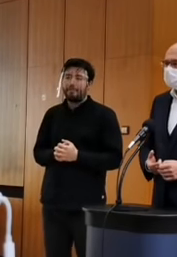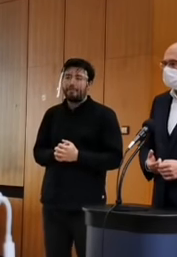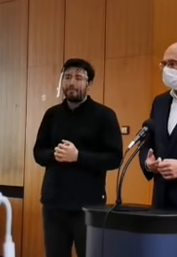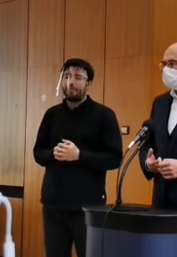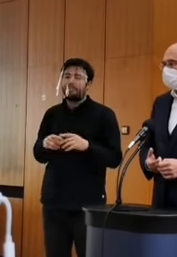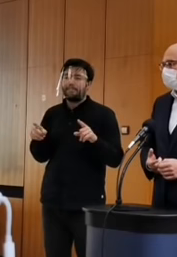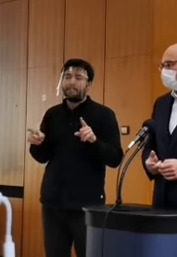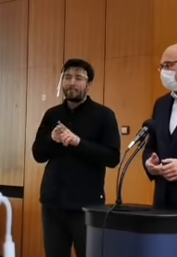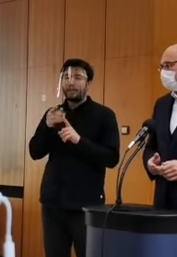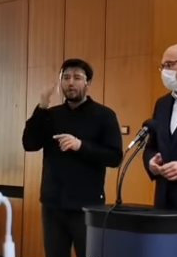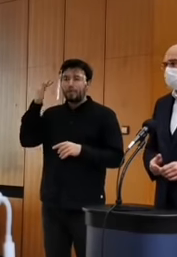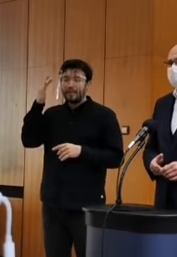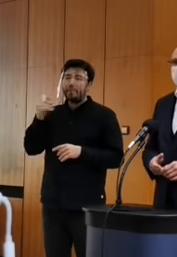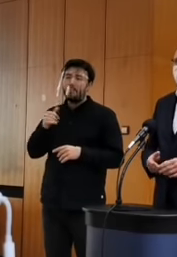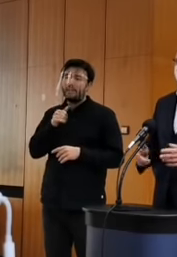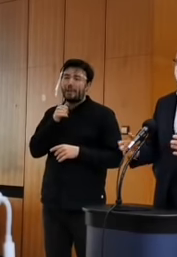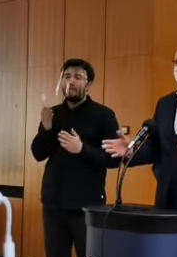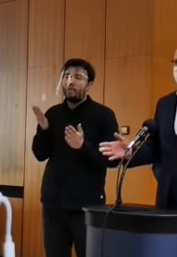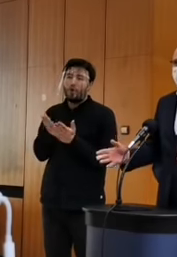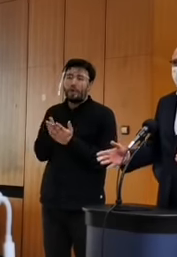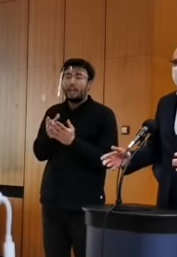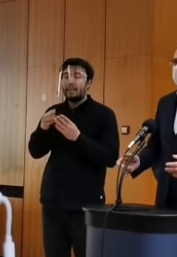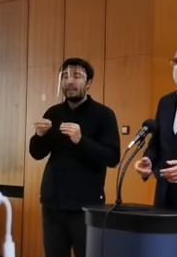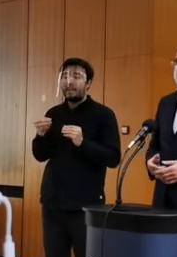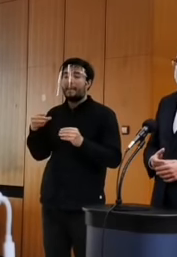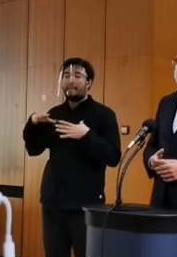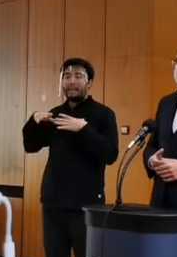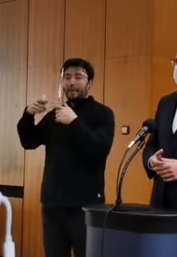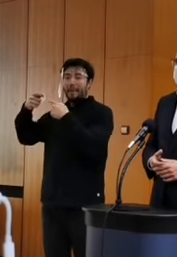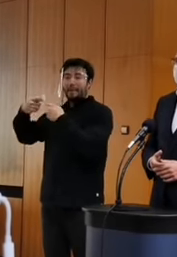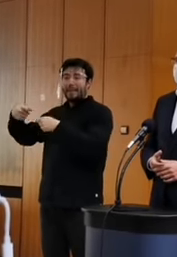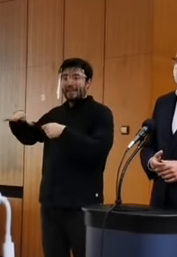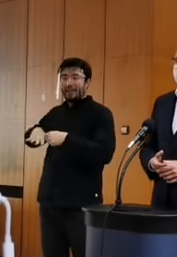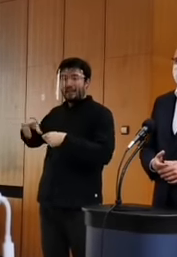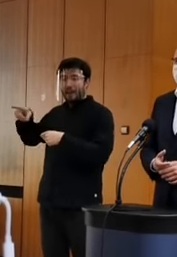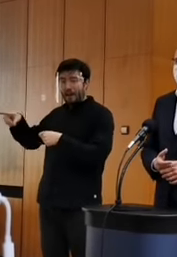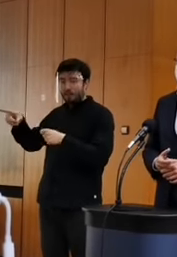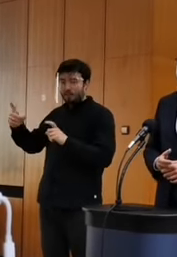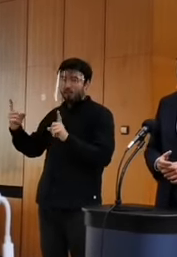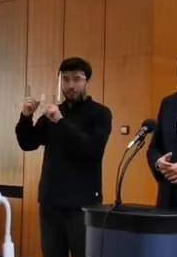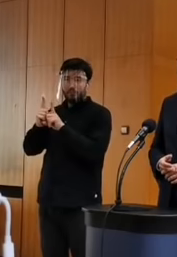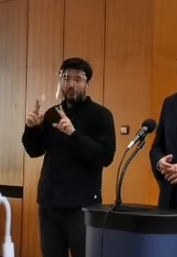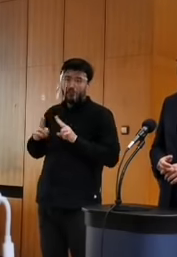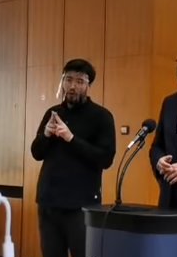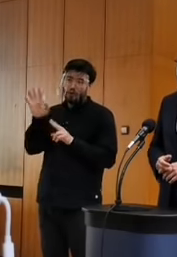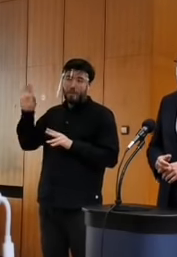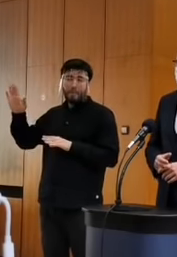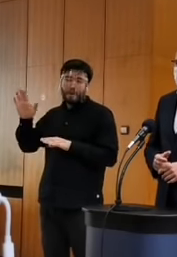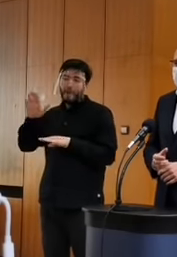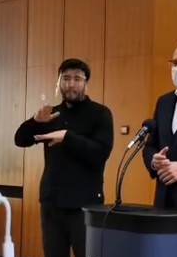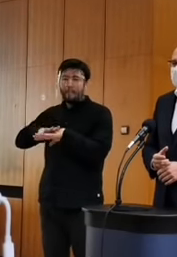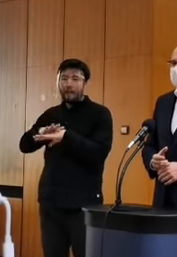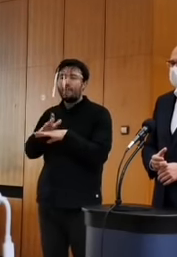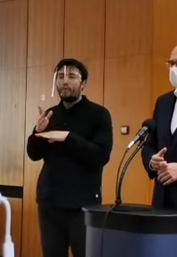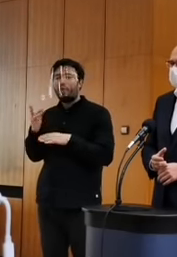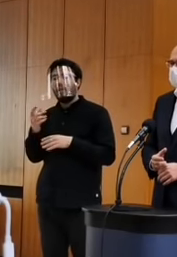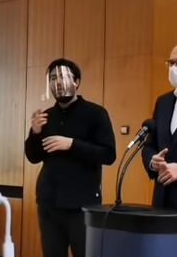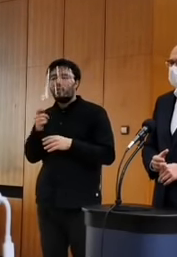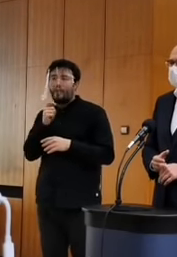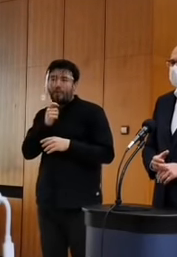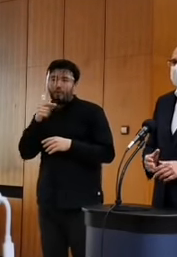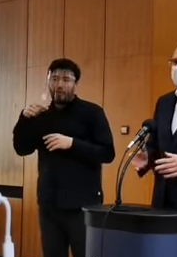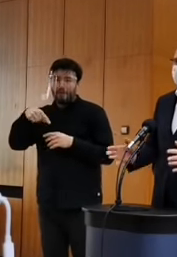Takisto si myslím, že je vhodné sa stretnúť napríklad s pani prezidentkou, ktorá má do takýchto vecí čo rozprávať, a možno